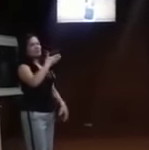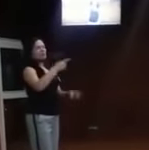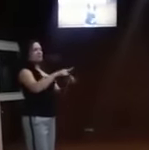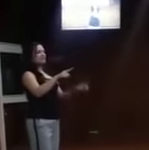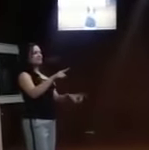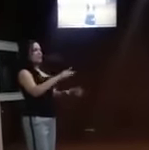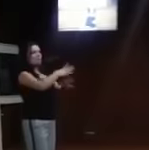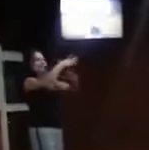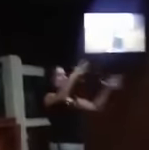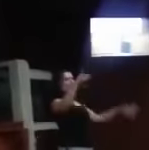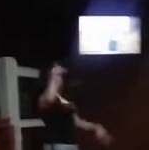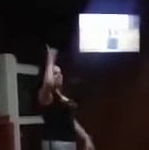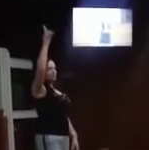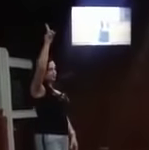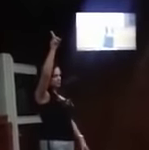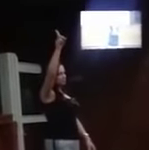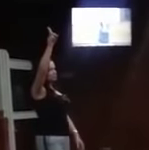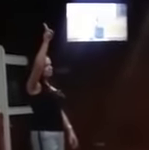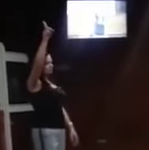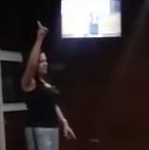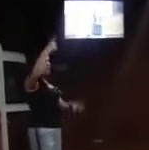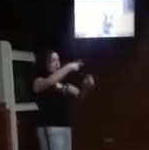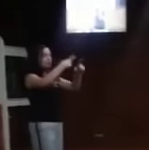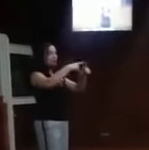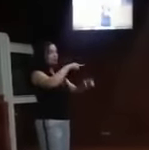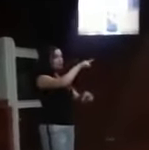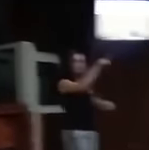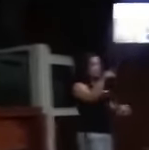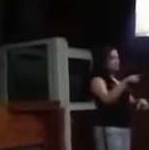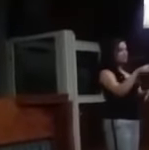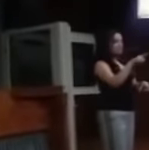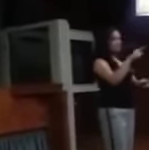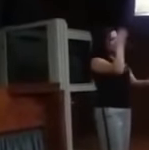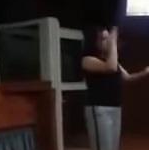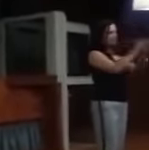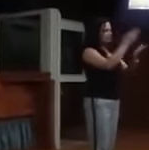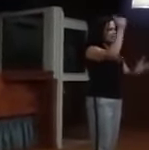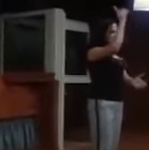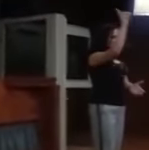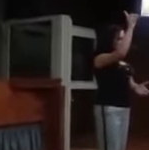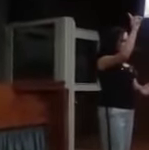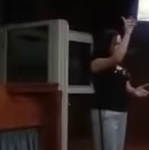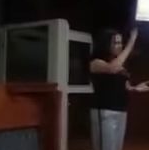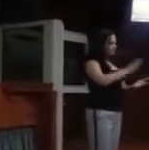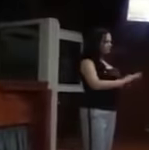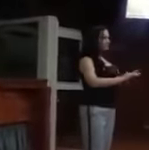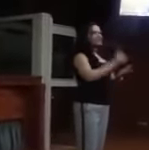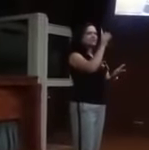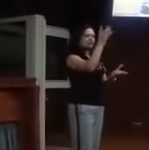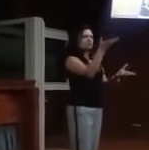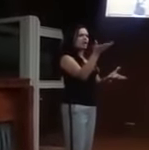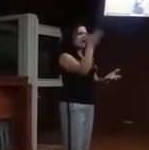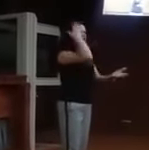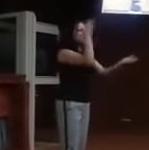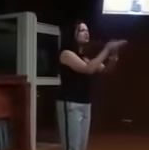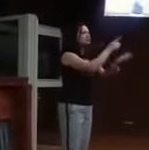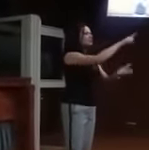que o sistema é o Deus que a gente Amém. Serve. E Ele conta com você para essa batalha.